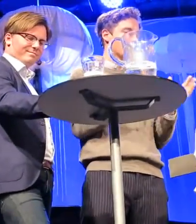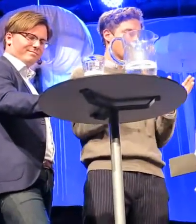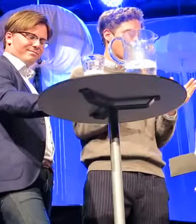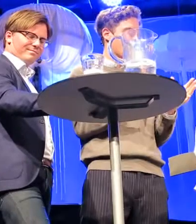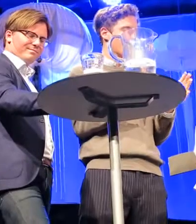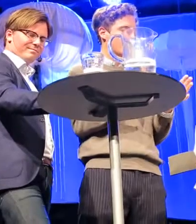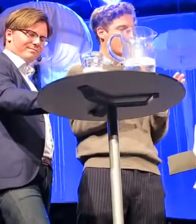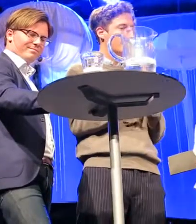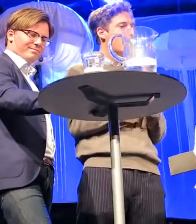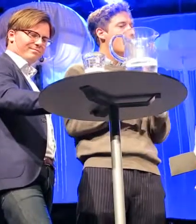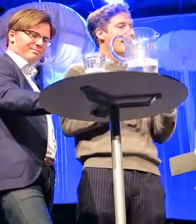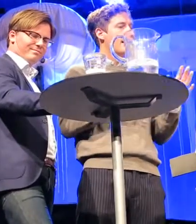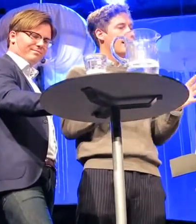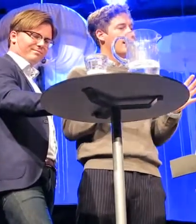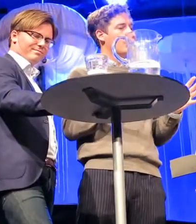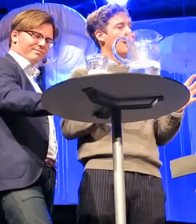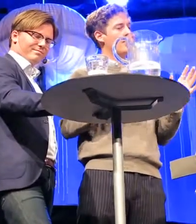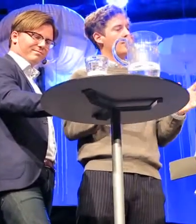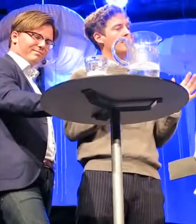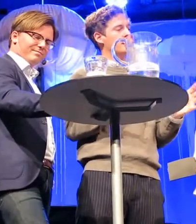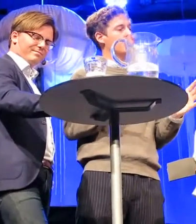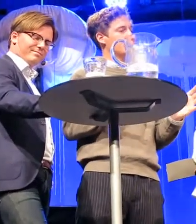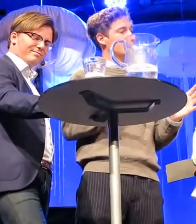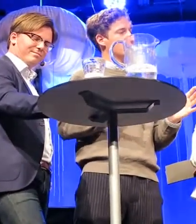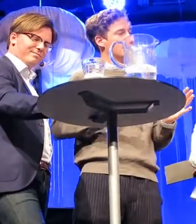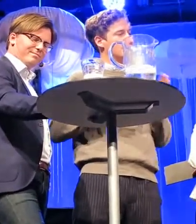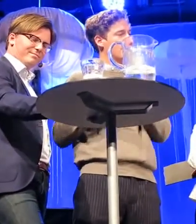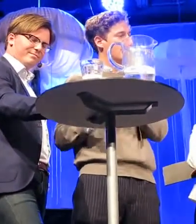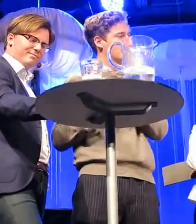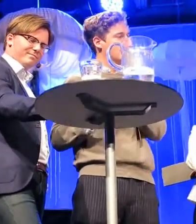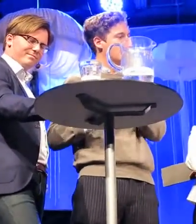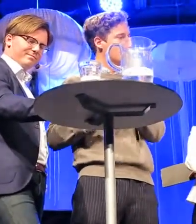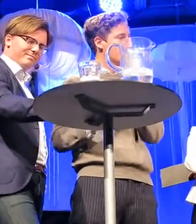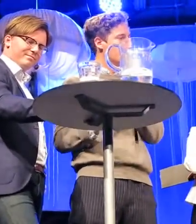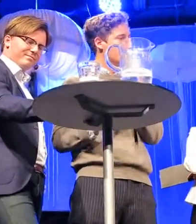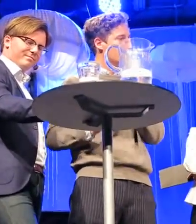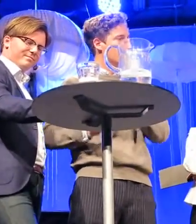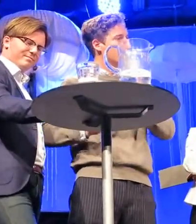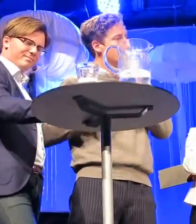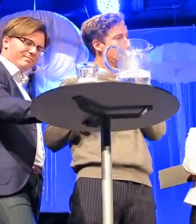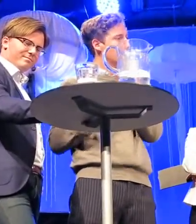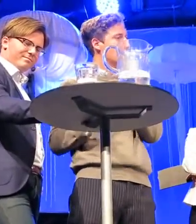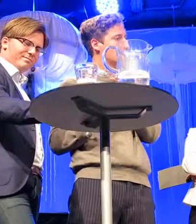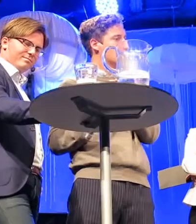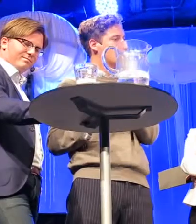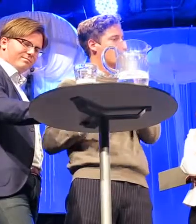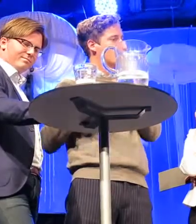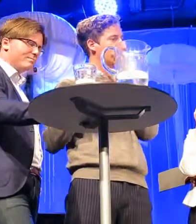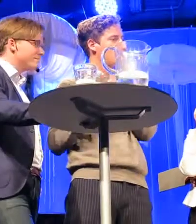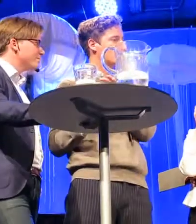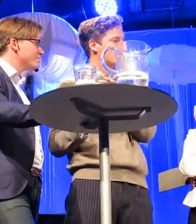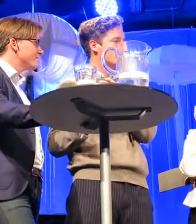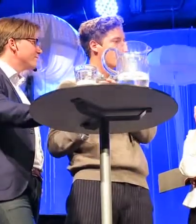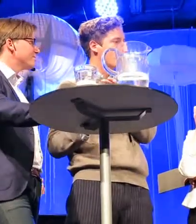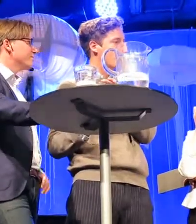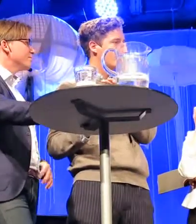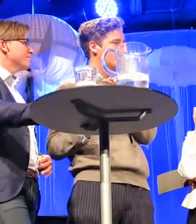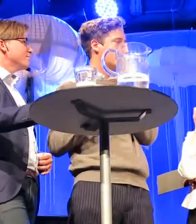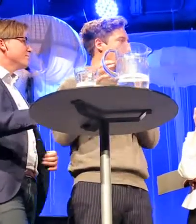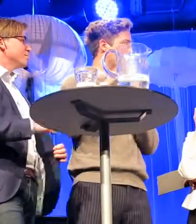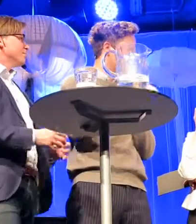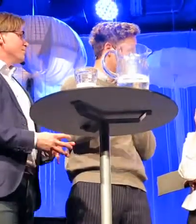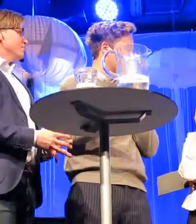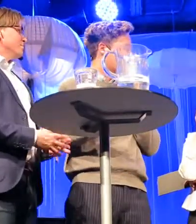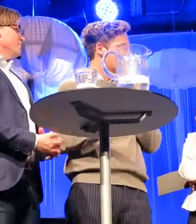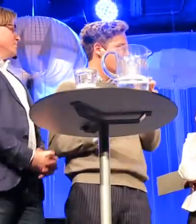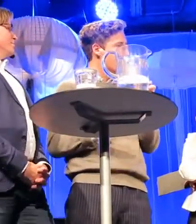på att skita ner på olika sätt. Och använder det utrymmet till att sänka skatten på jobb och företagande, men då blir det ju, då kan ju de här resurserna